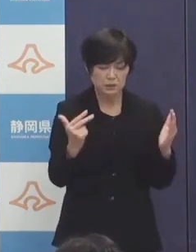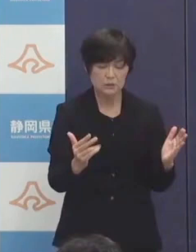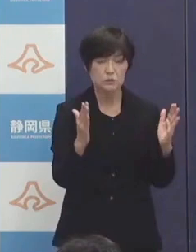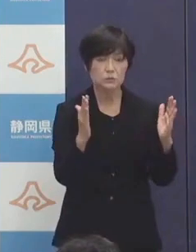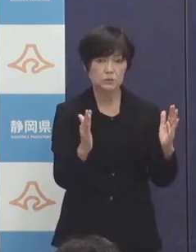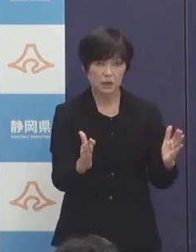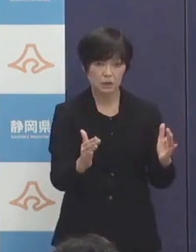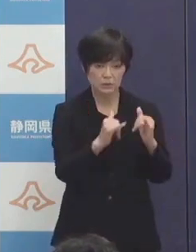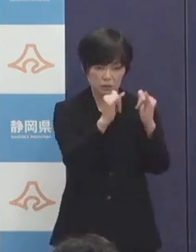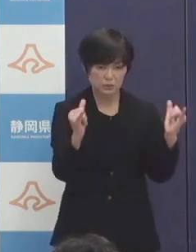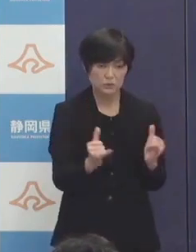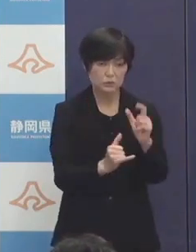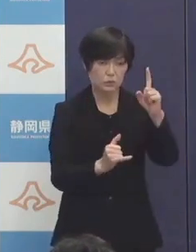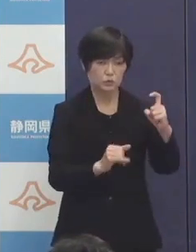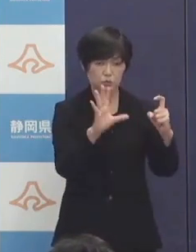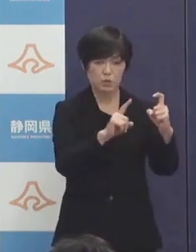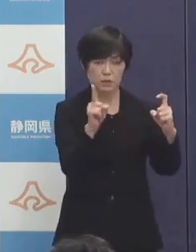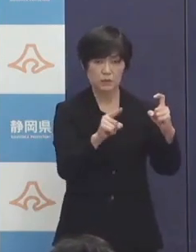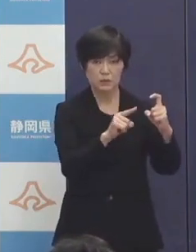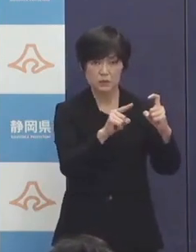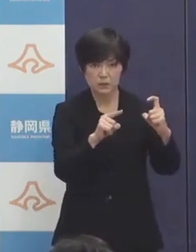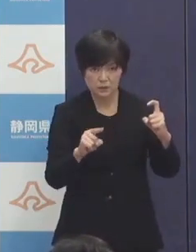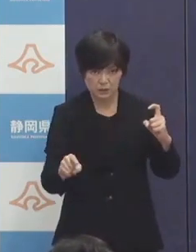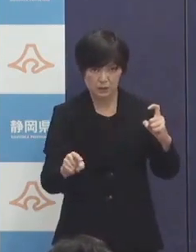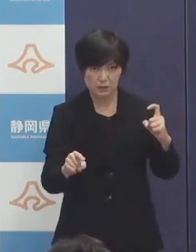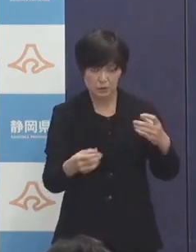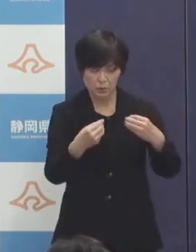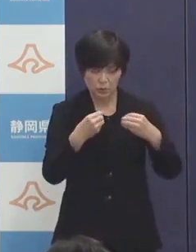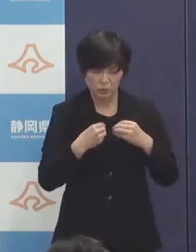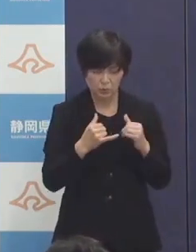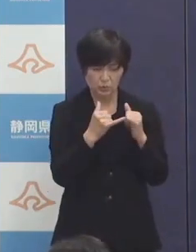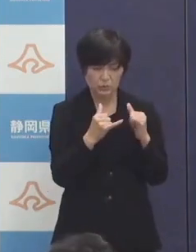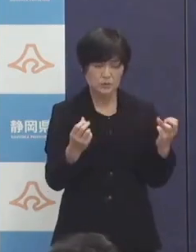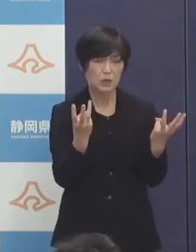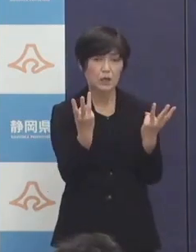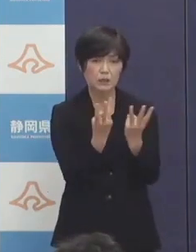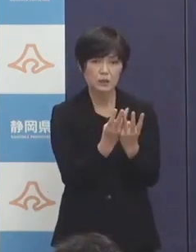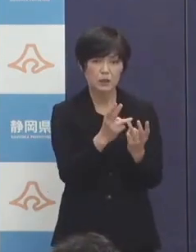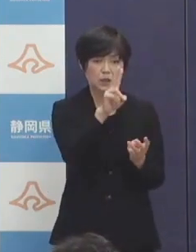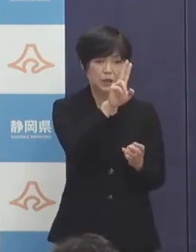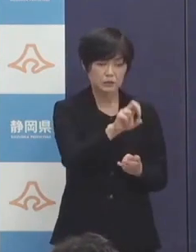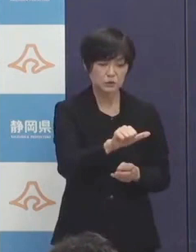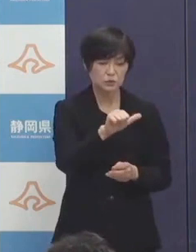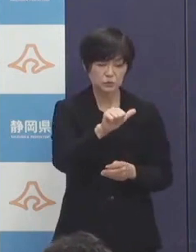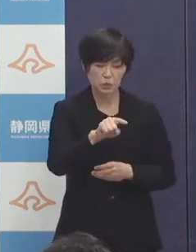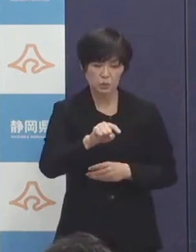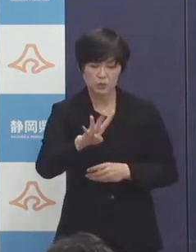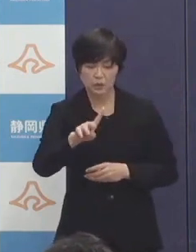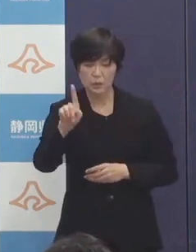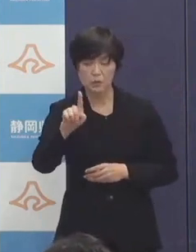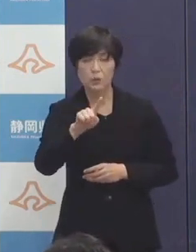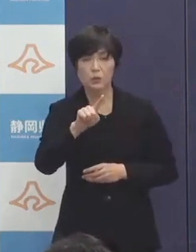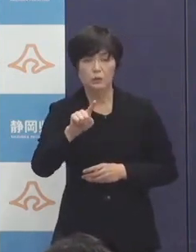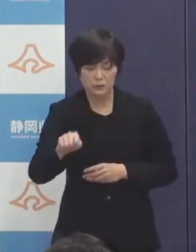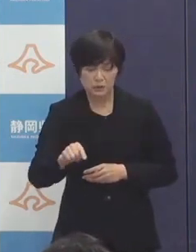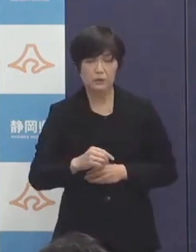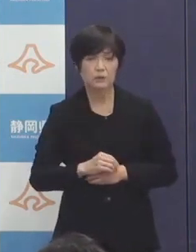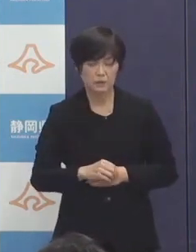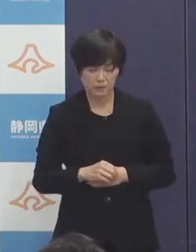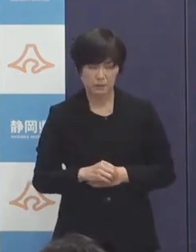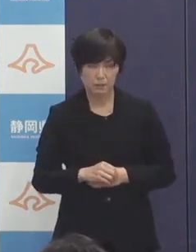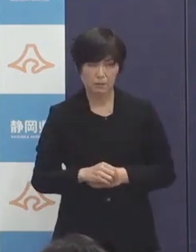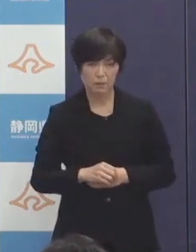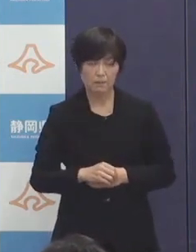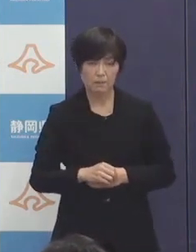間の人口10万人あたりの陽性者数は 25.4 人と依然として高いレベル